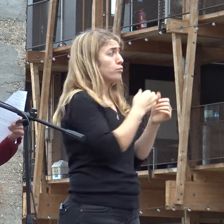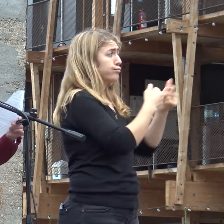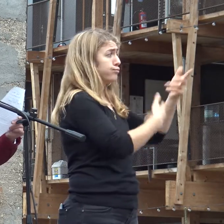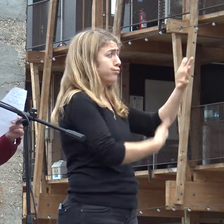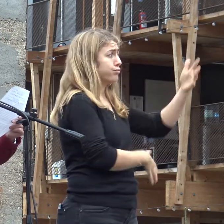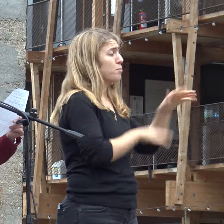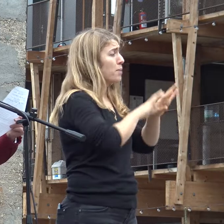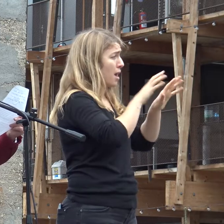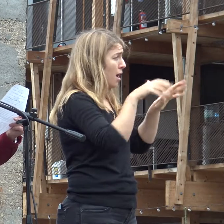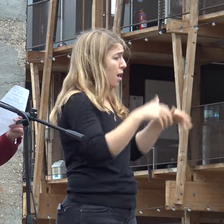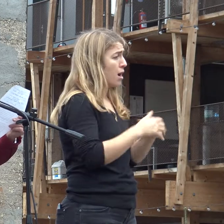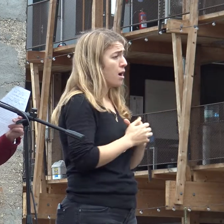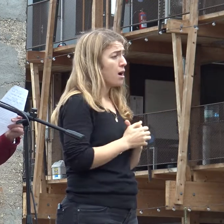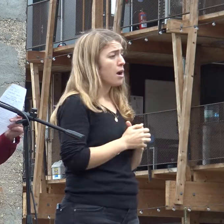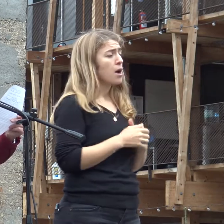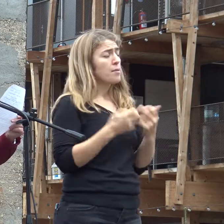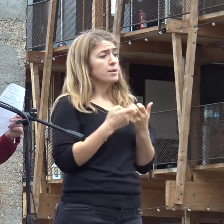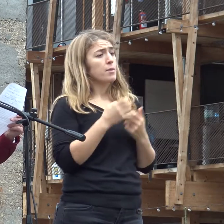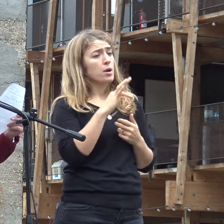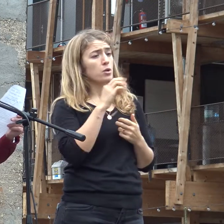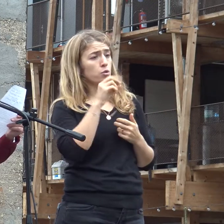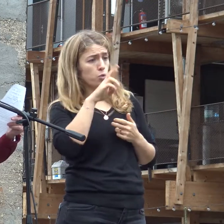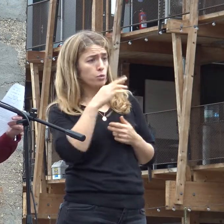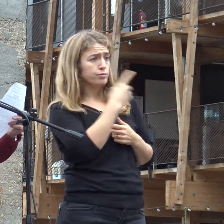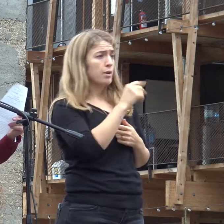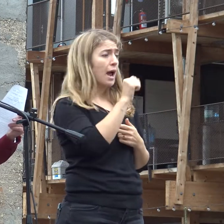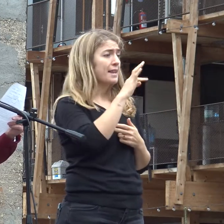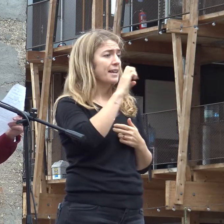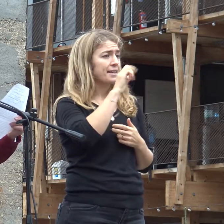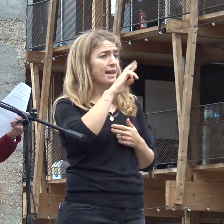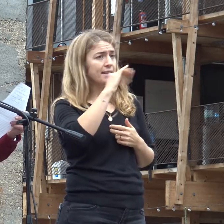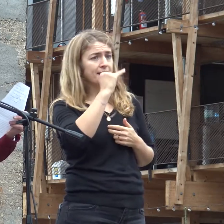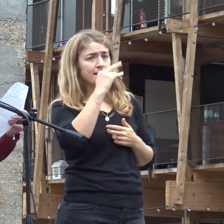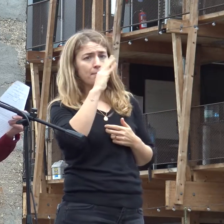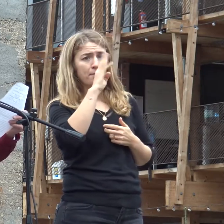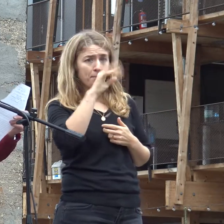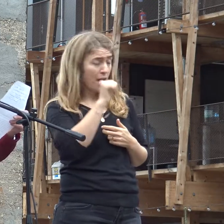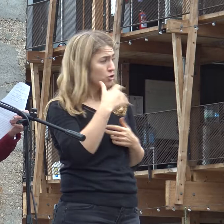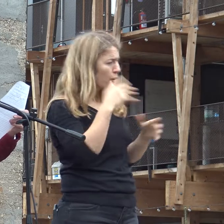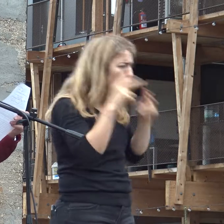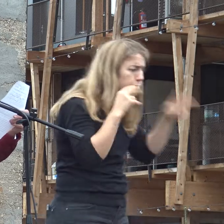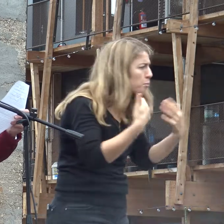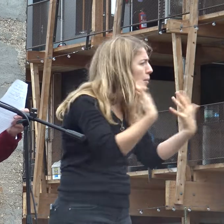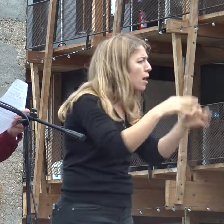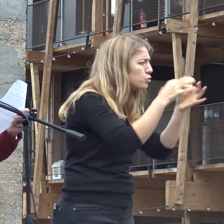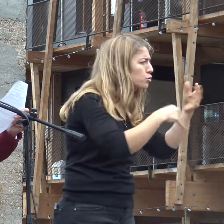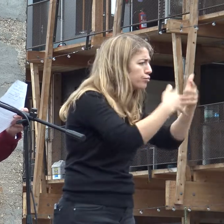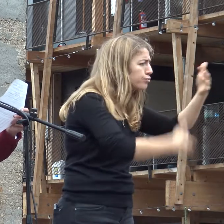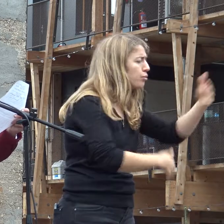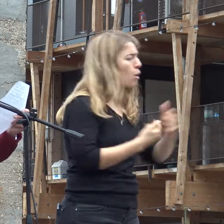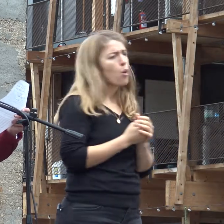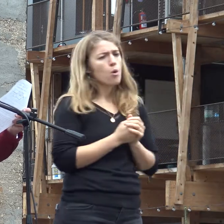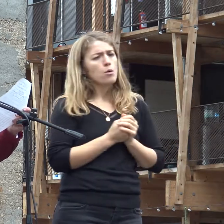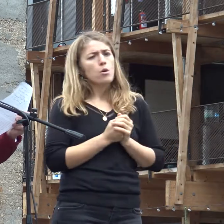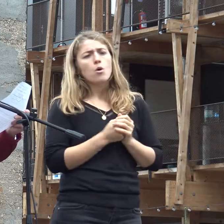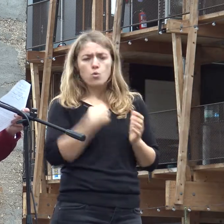À travers l'organisation du Tour Alternativa, on en a rencontré beaucoup. On sait déjà vers où on veut aller. On sait